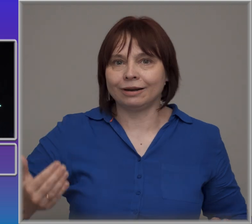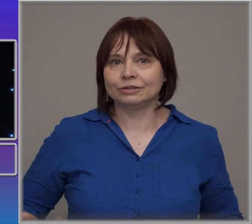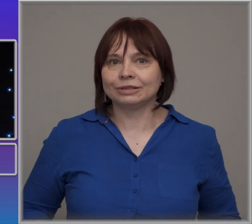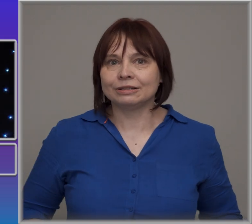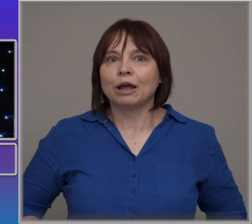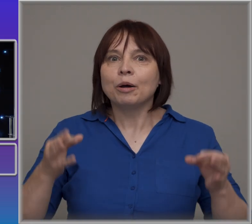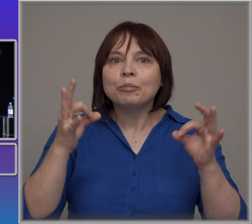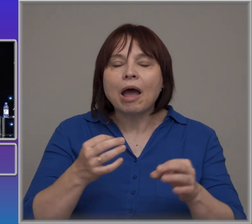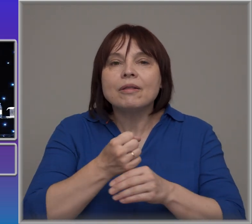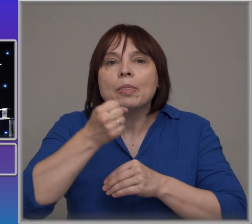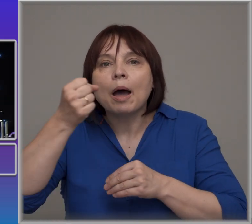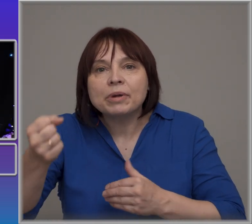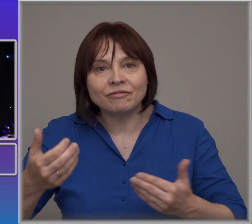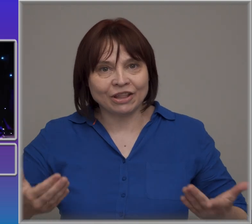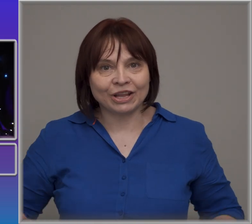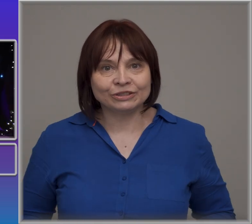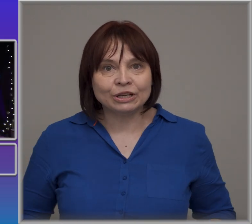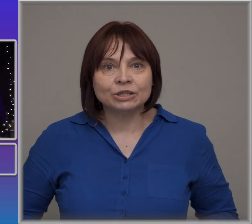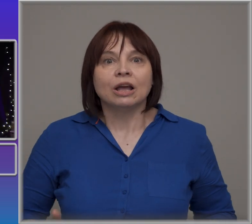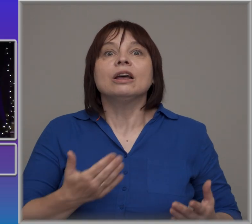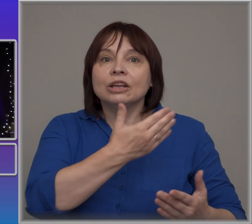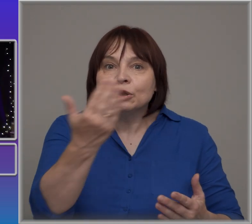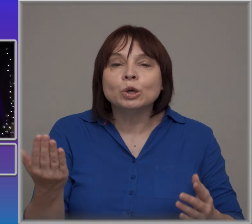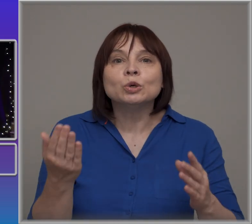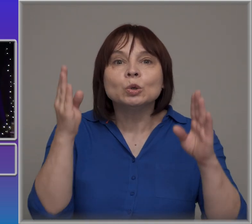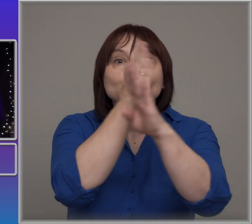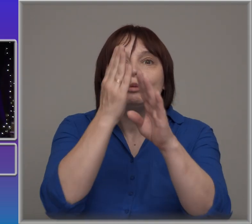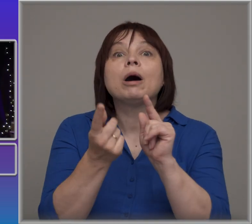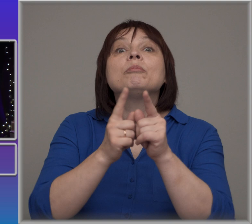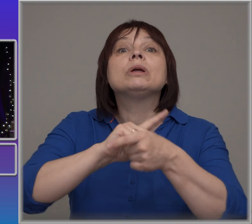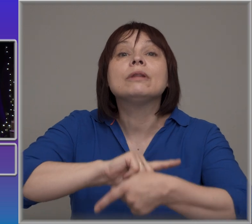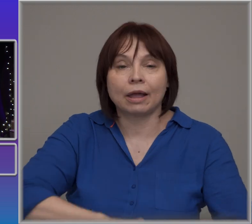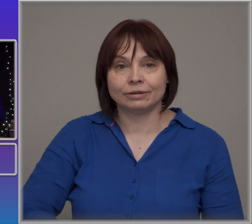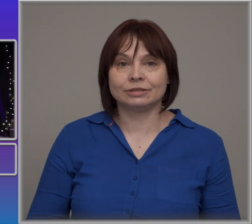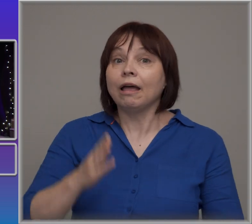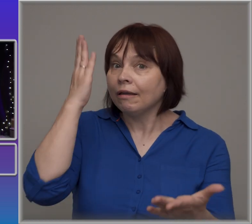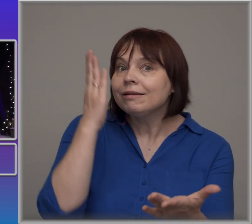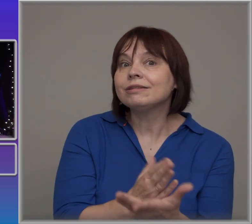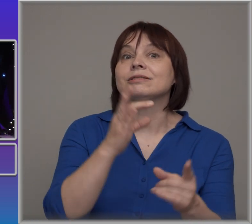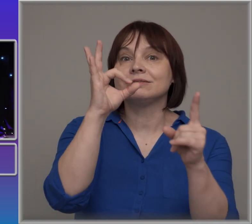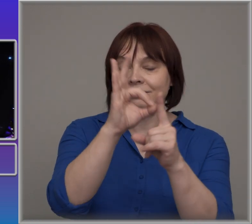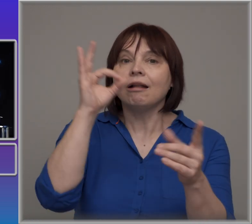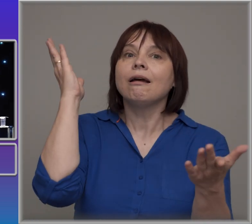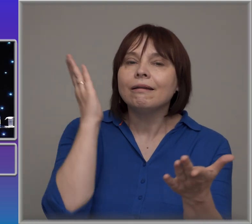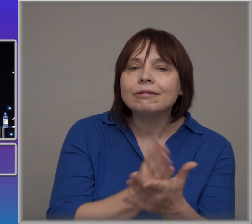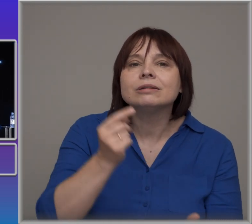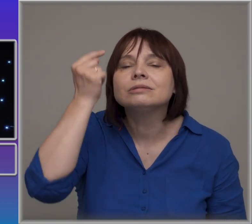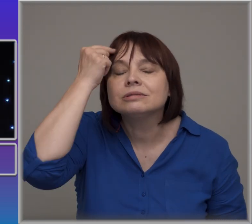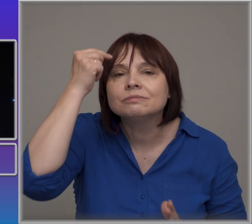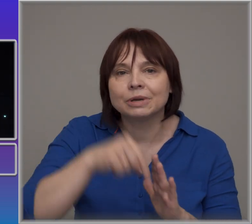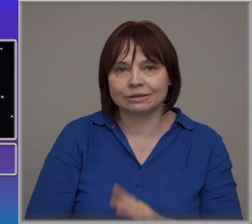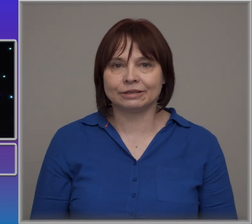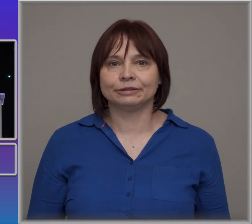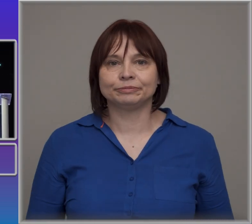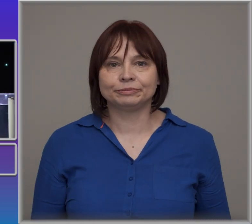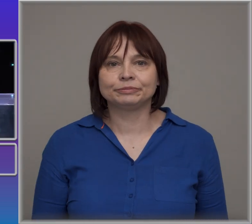Аллилуйя! Аллилуйя. Если не будет этого божественного света, понимания тебя, тогда ты будешь заниматься